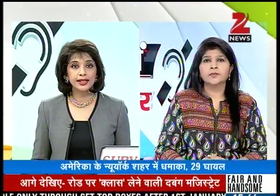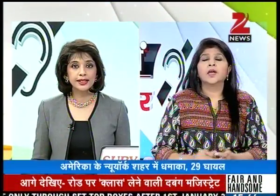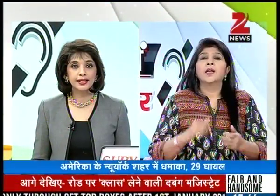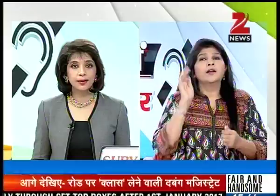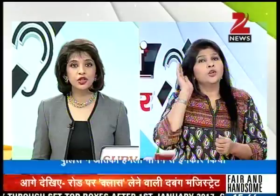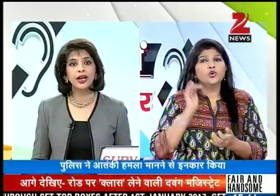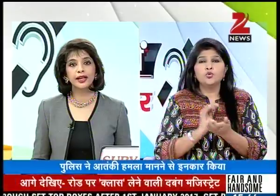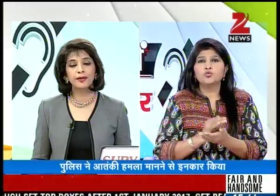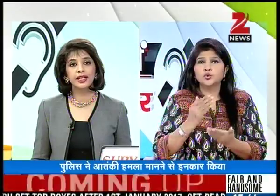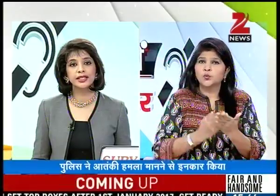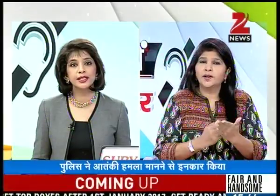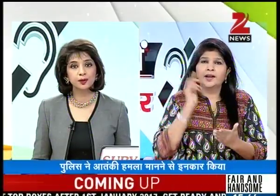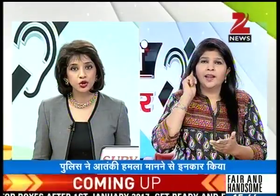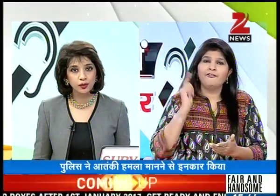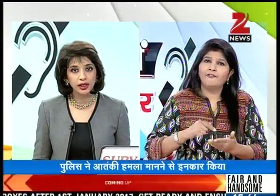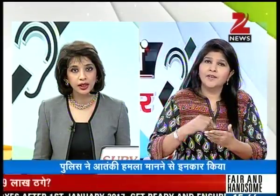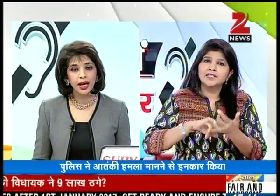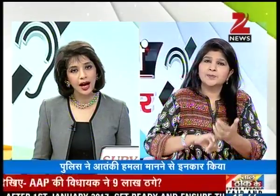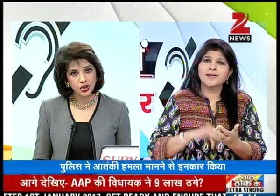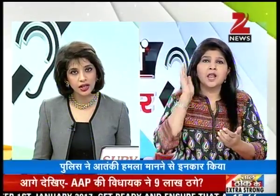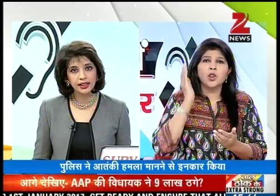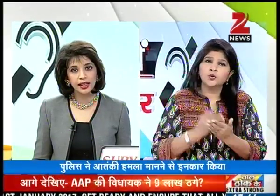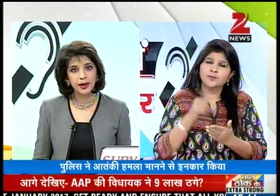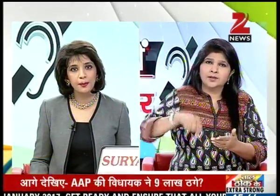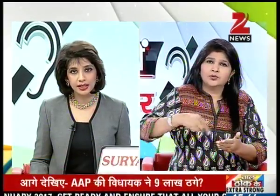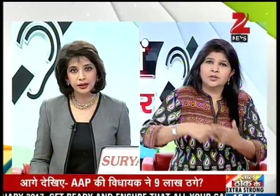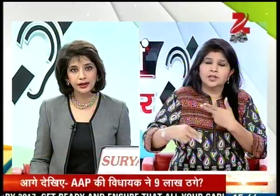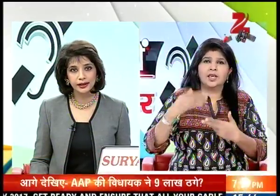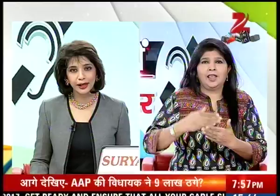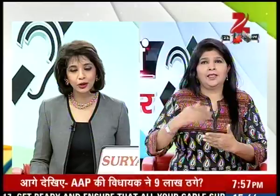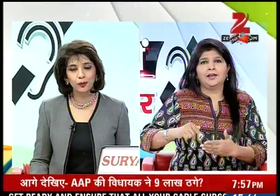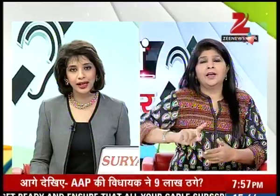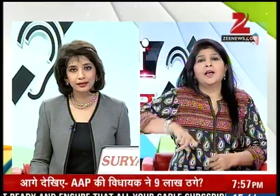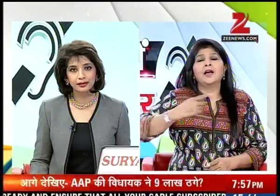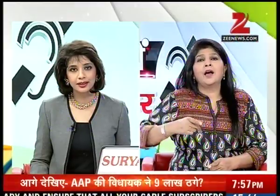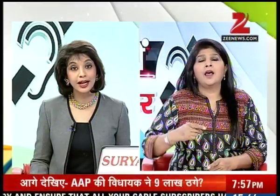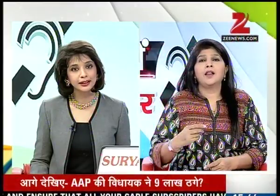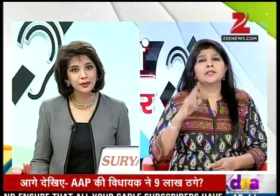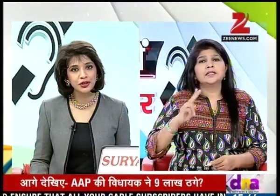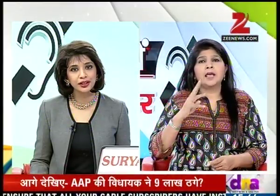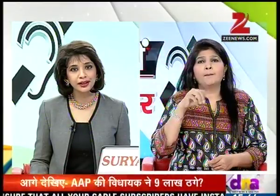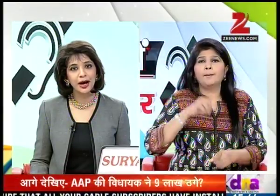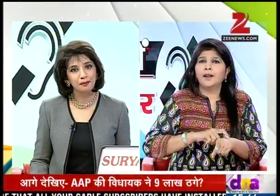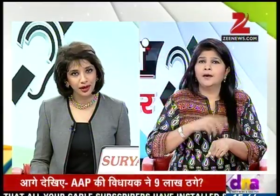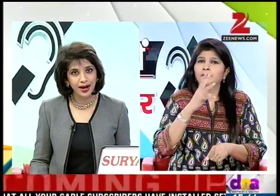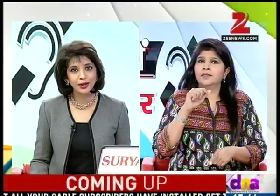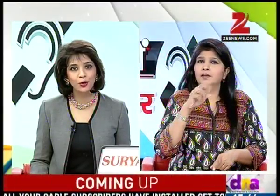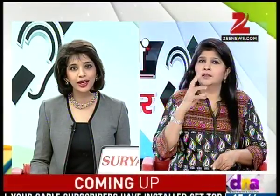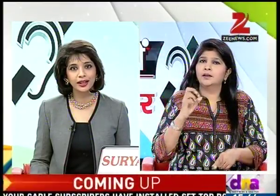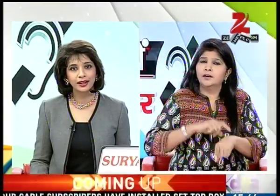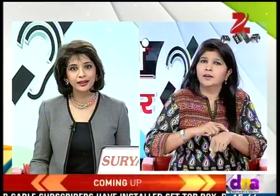बधिरों के लिए समाचार के हमारे इस स्पेशल में आज के लिए बस इतना ही। कल दोपहर 3:30